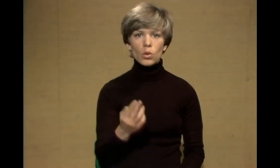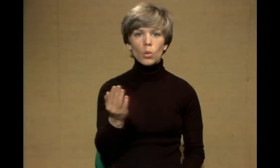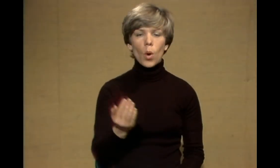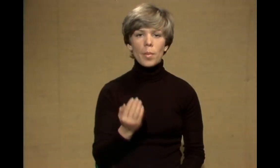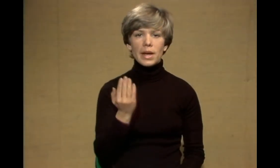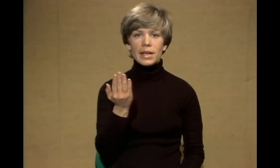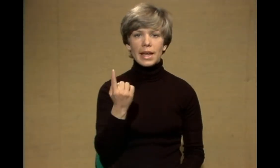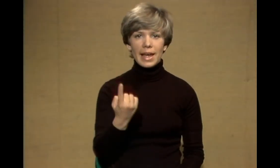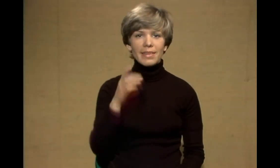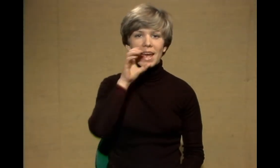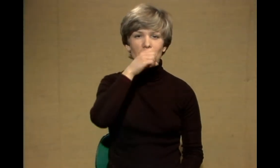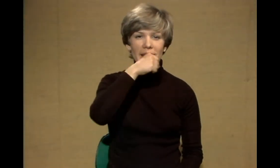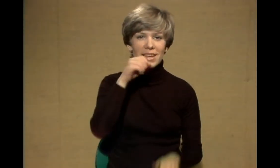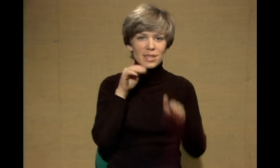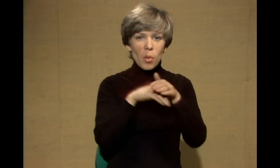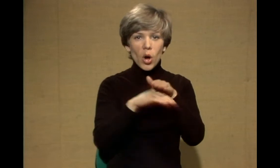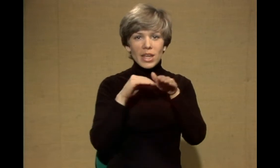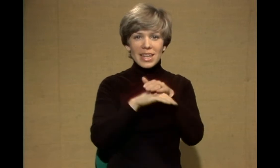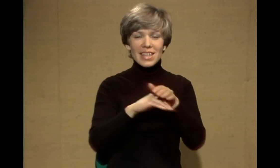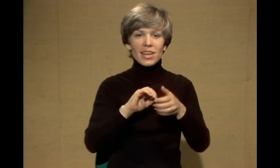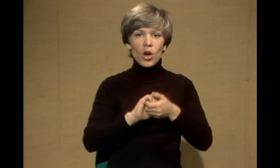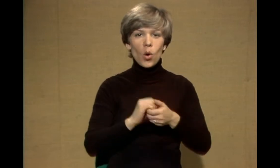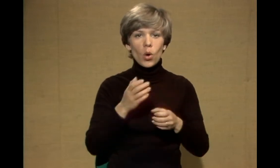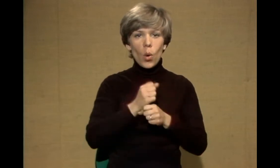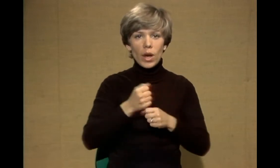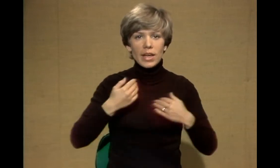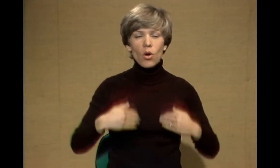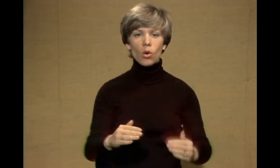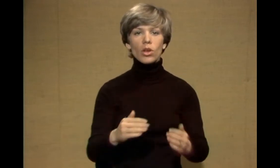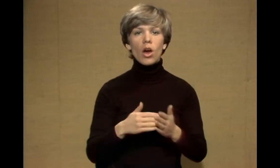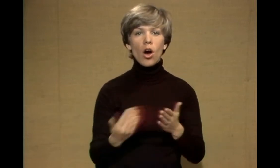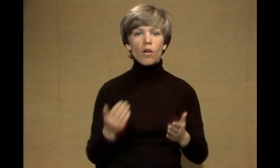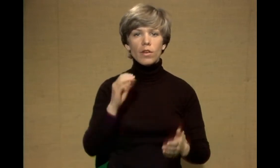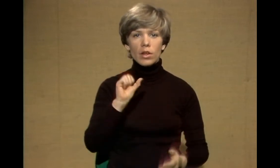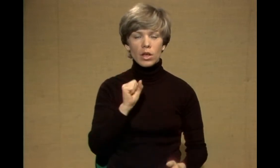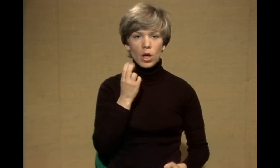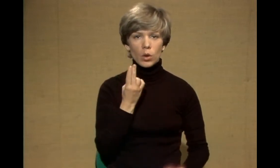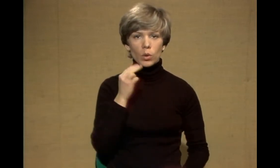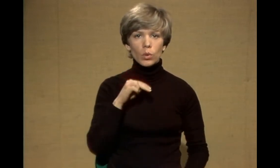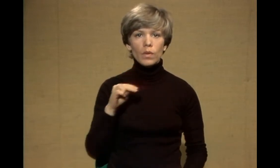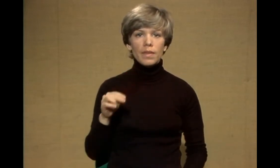Nu kommer ett hemlighetsmakeri och håll igång av